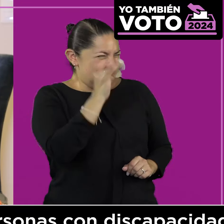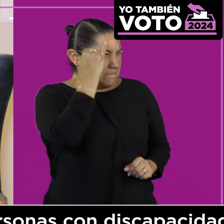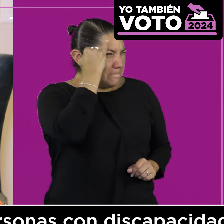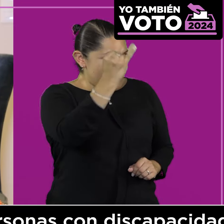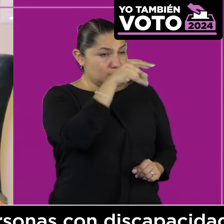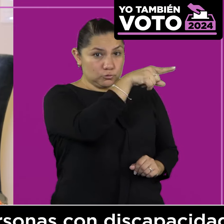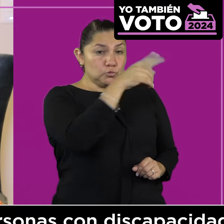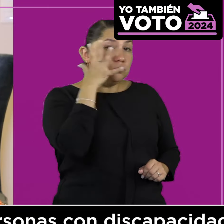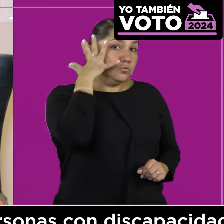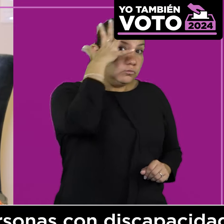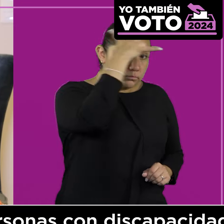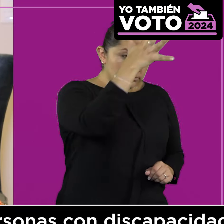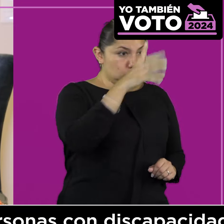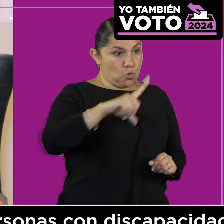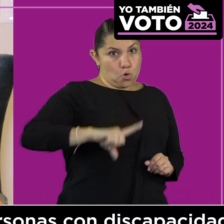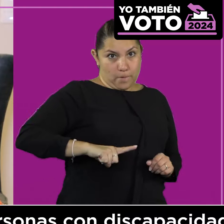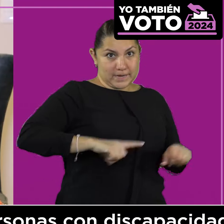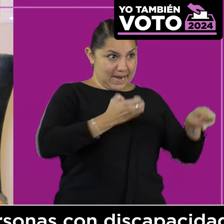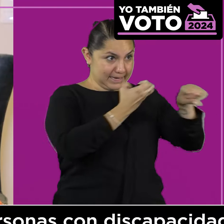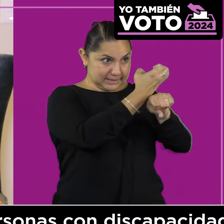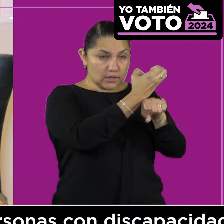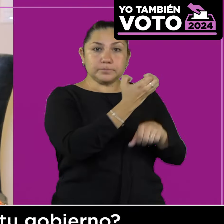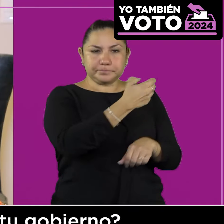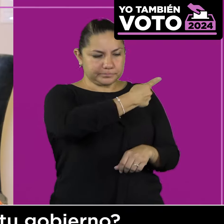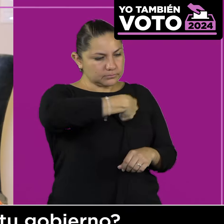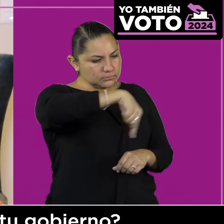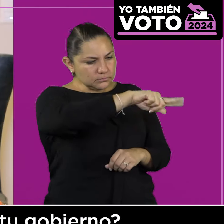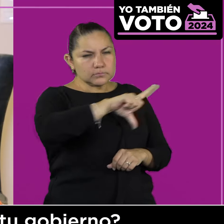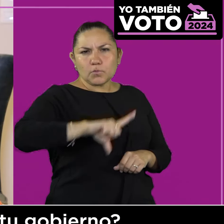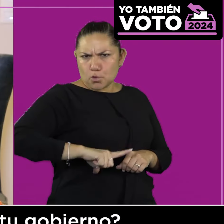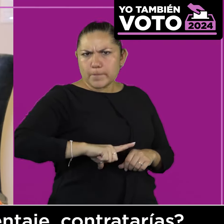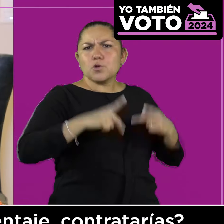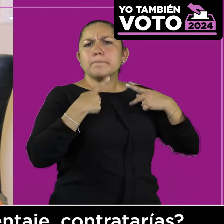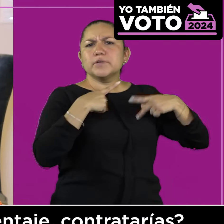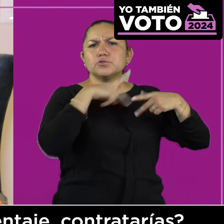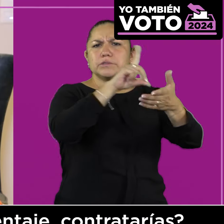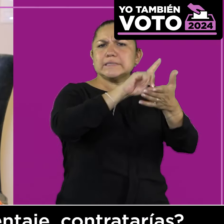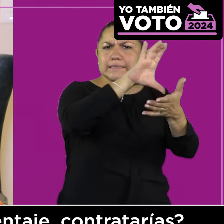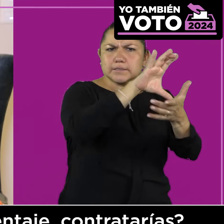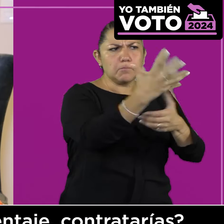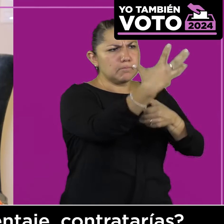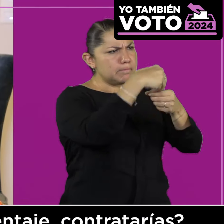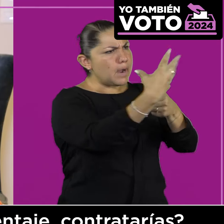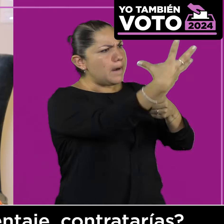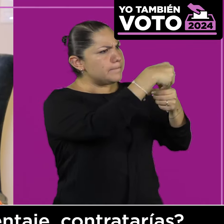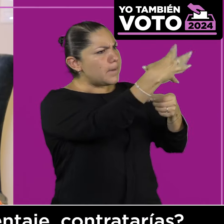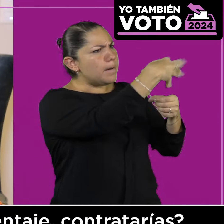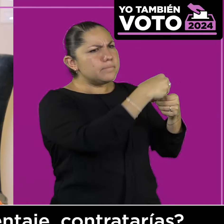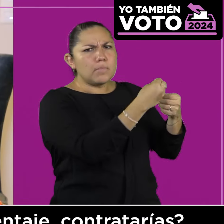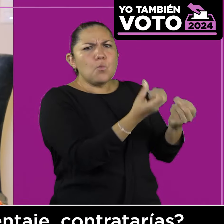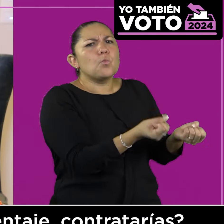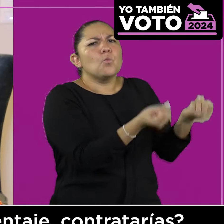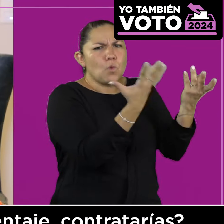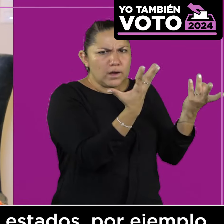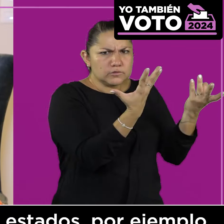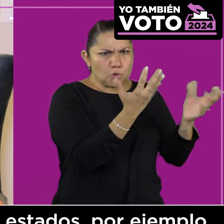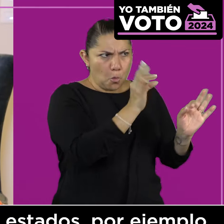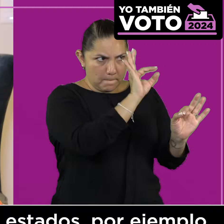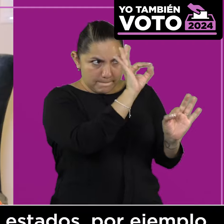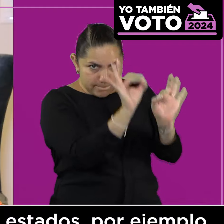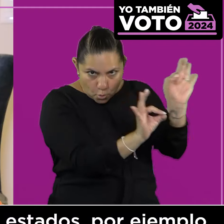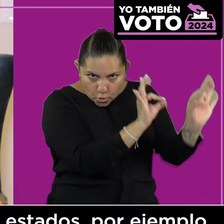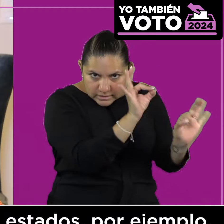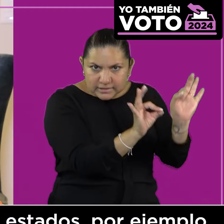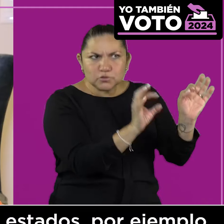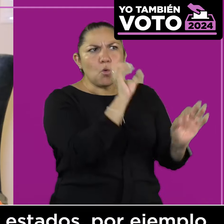Qué porcentaje de personas con discapacidad tendrías en tu gobierno tendrías un porcentaje contrataría eso